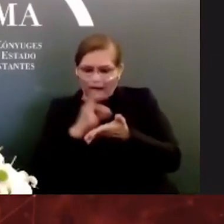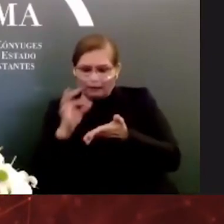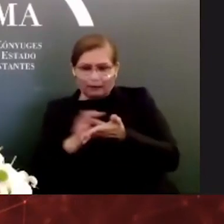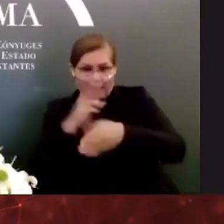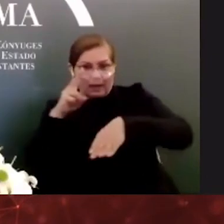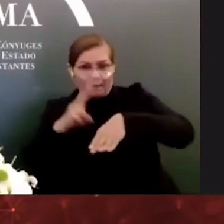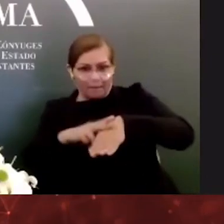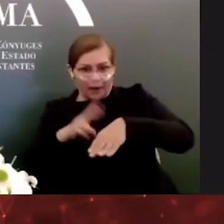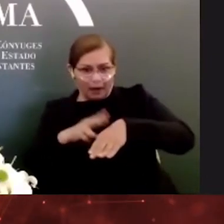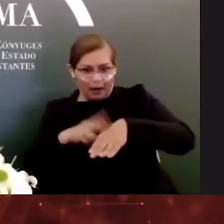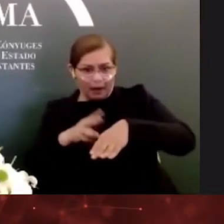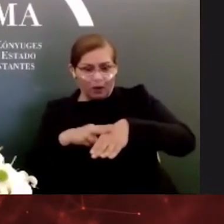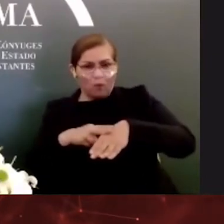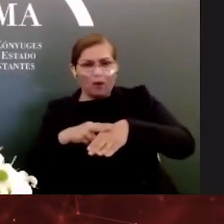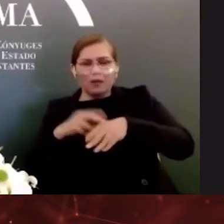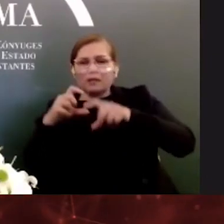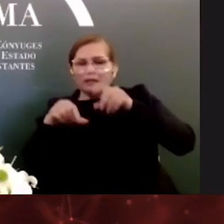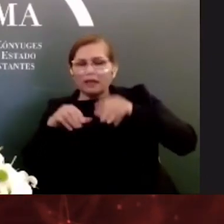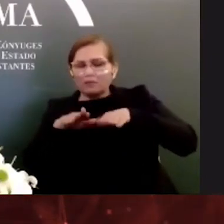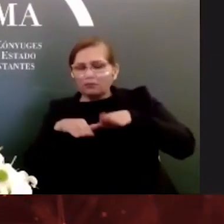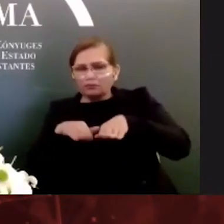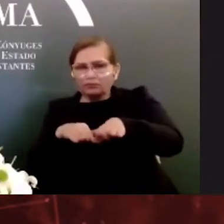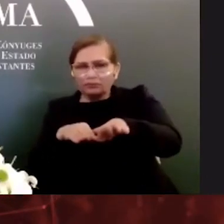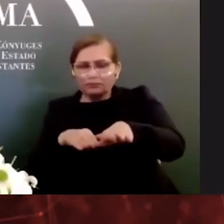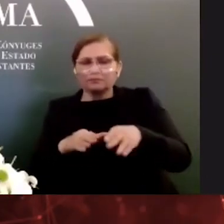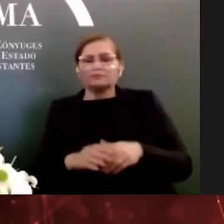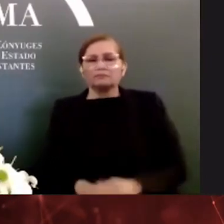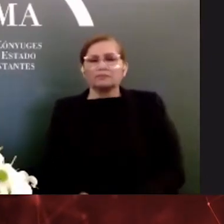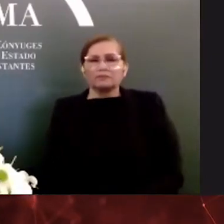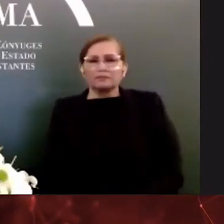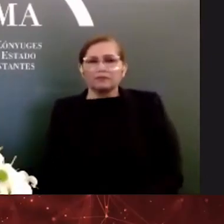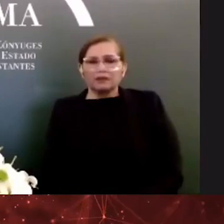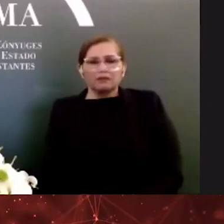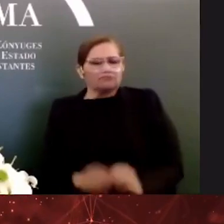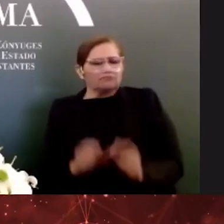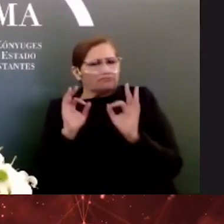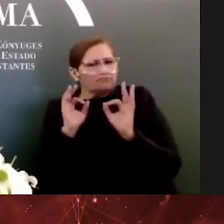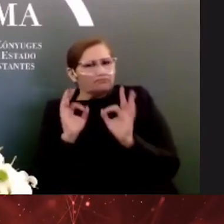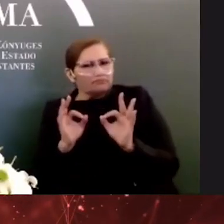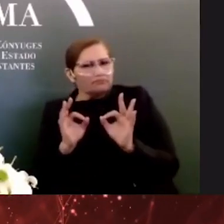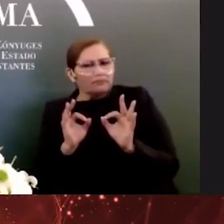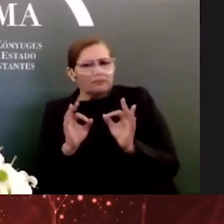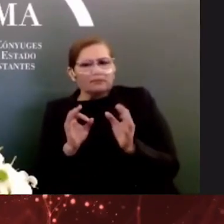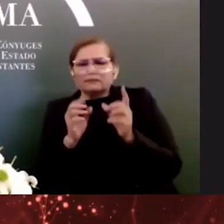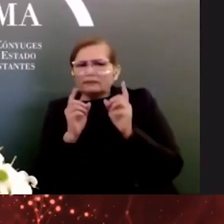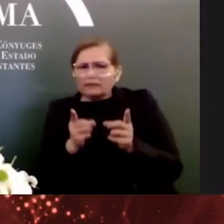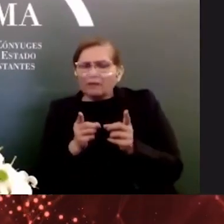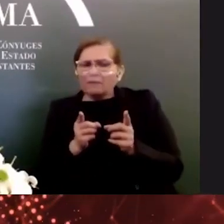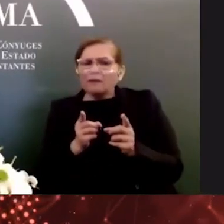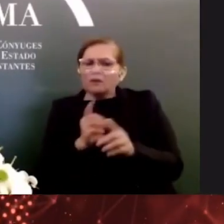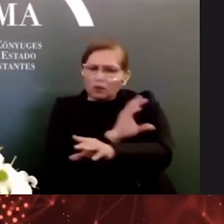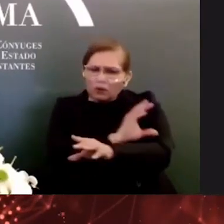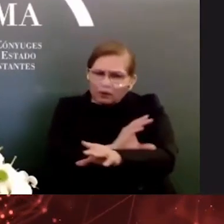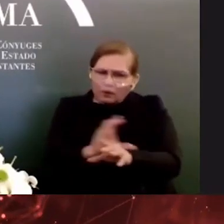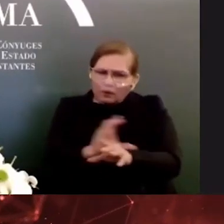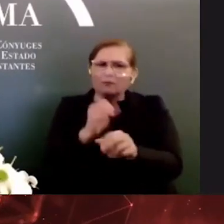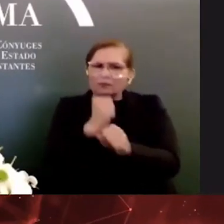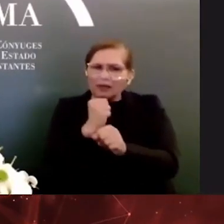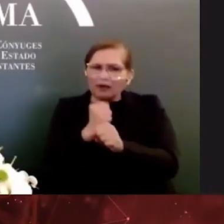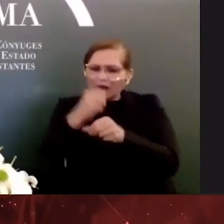Paraguayas en la cadena textil y de confección. Y todo esto sin dejar de desarrollar otros